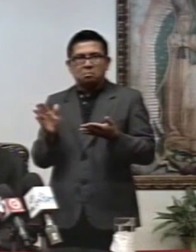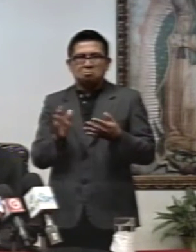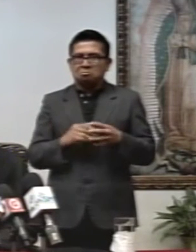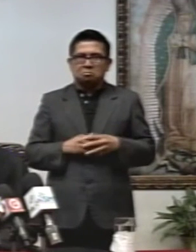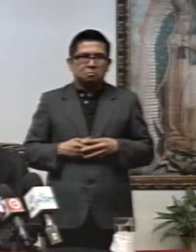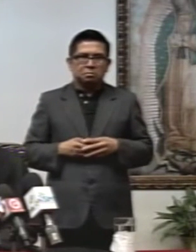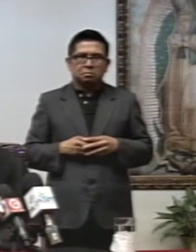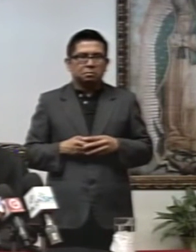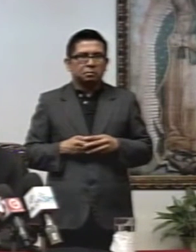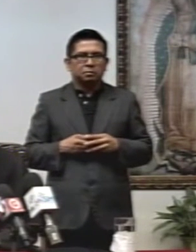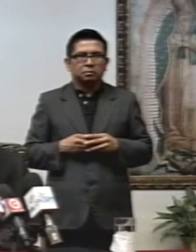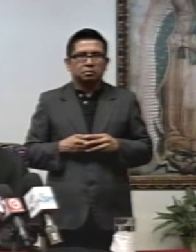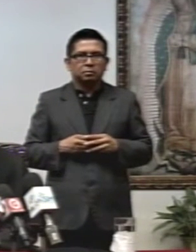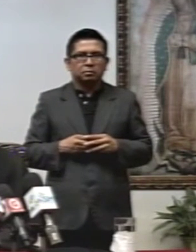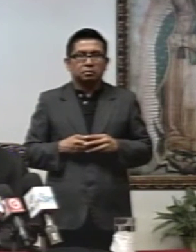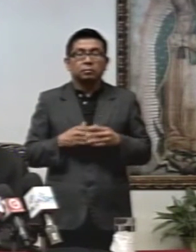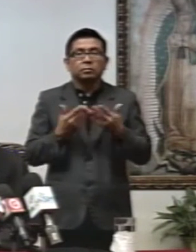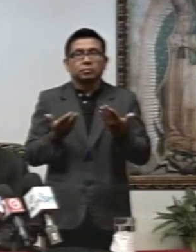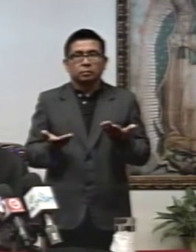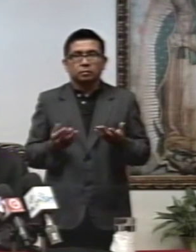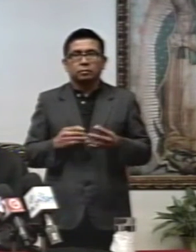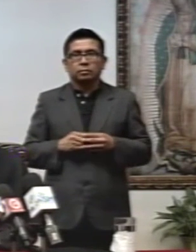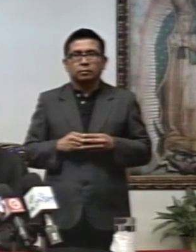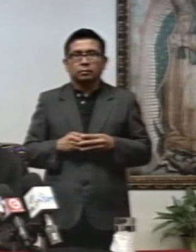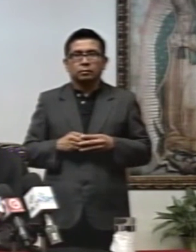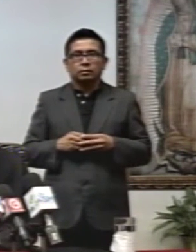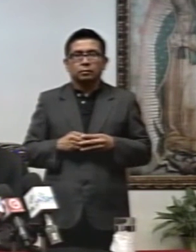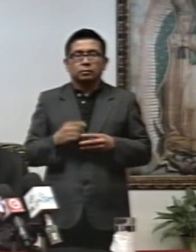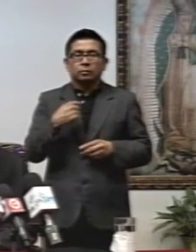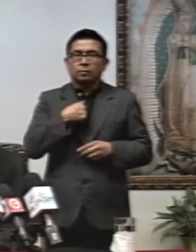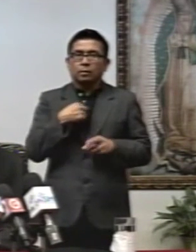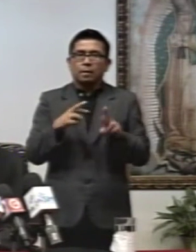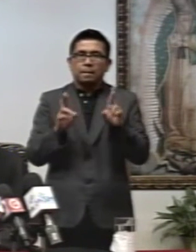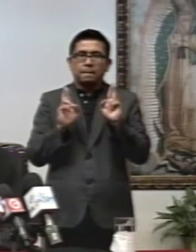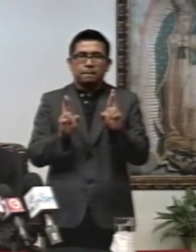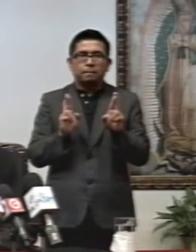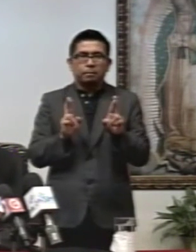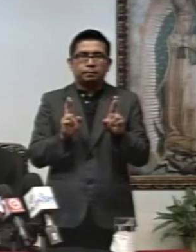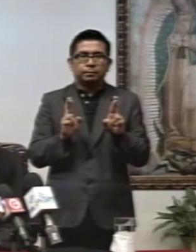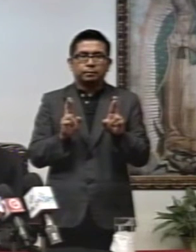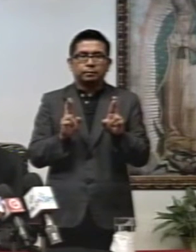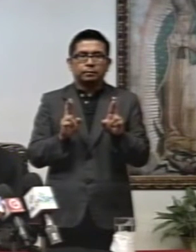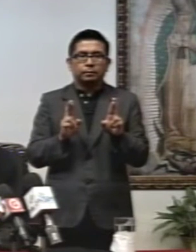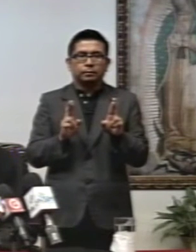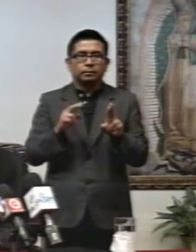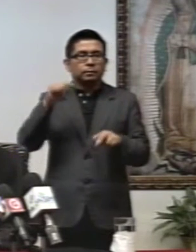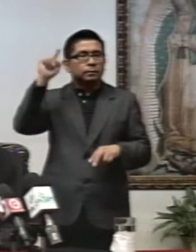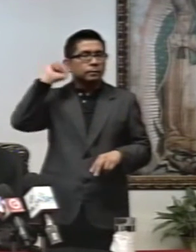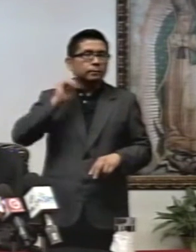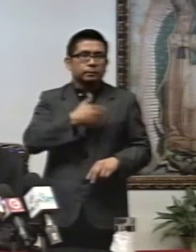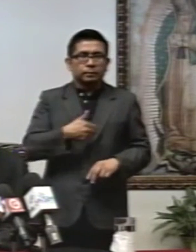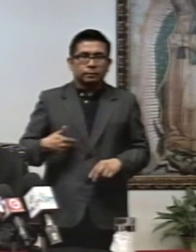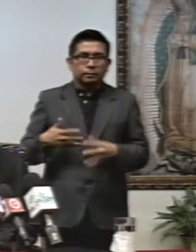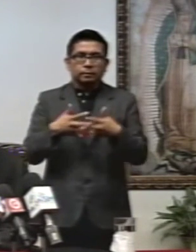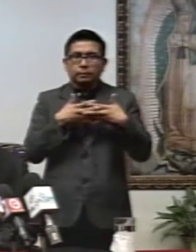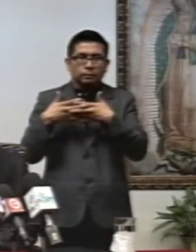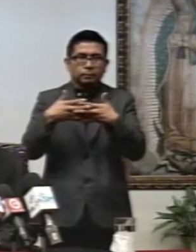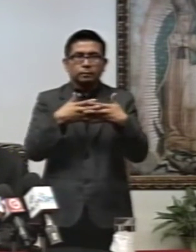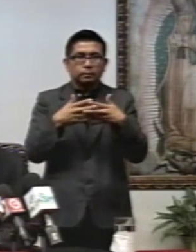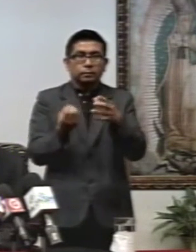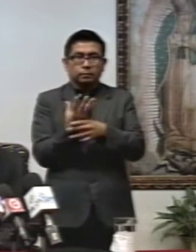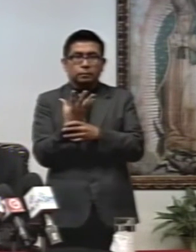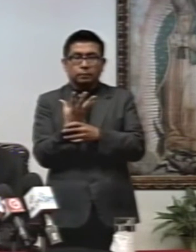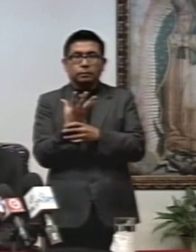Por eso yo esperaría que el señor presidente de Estados Unidos, señor presidente